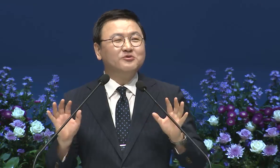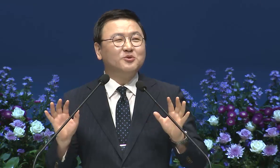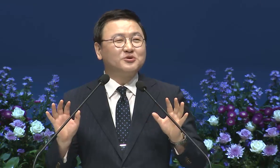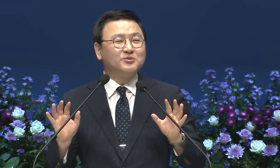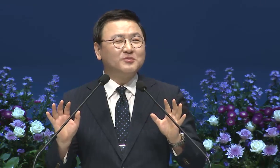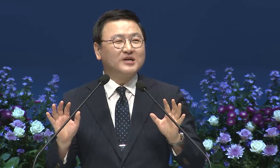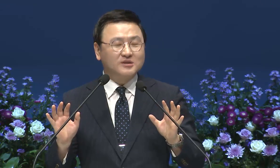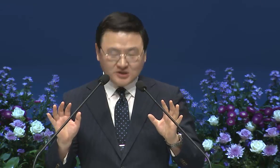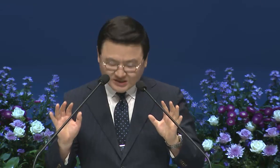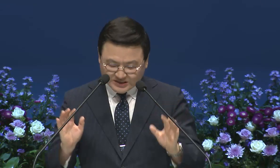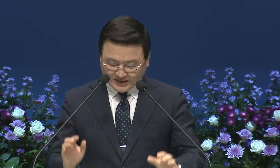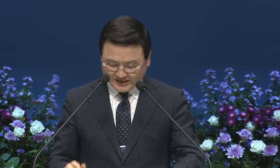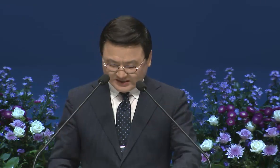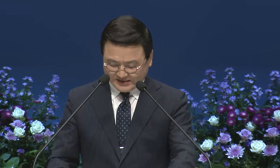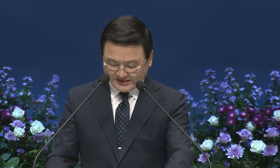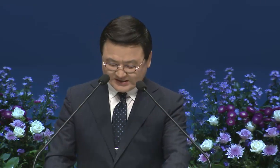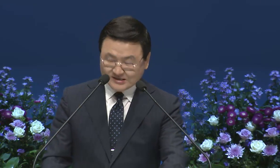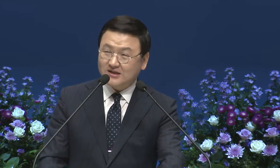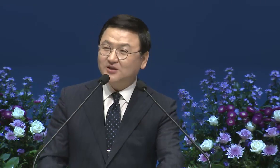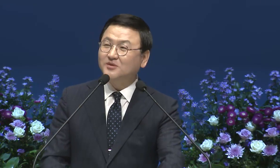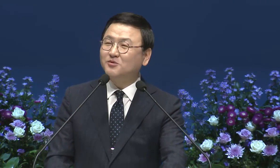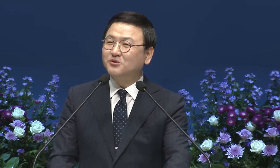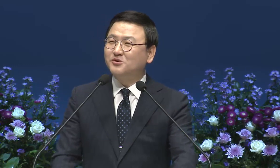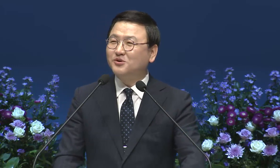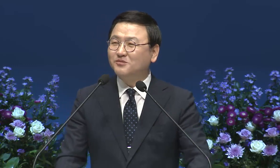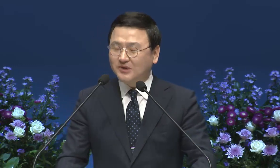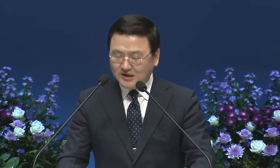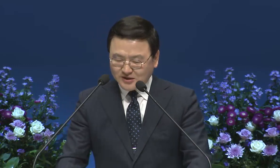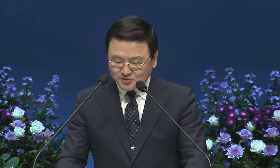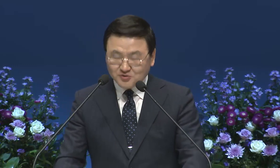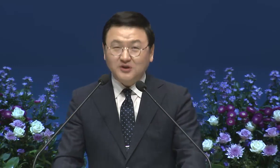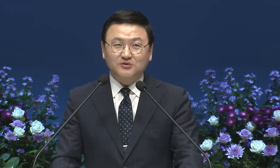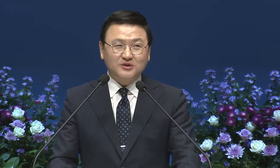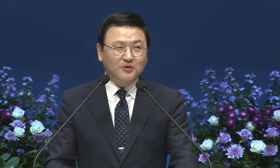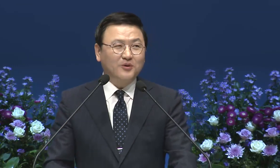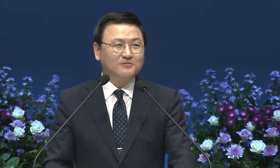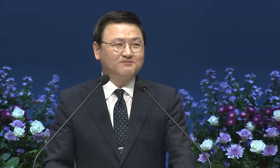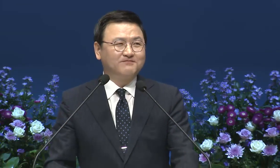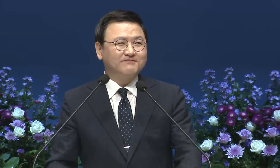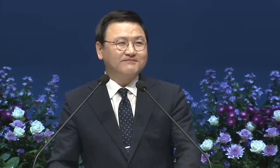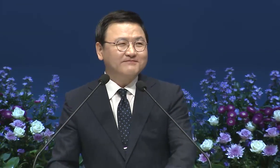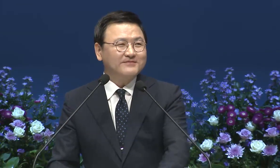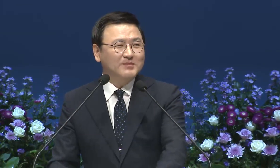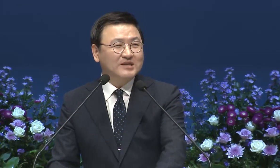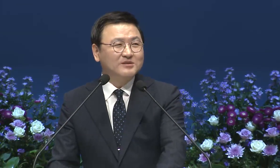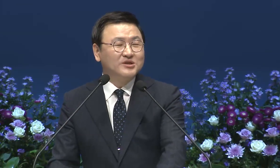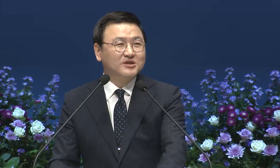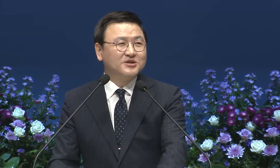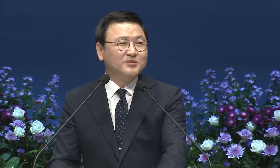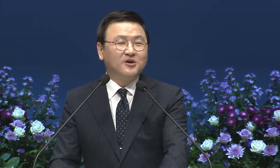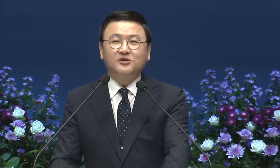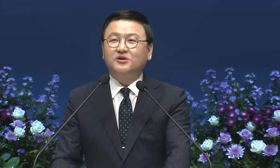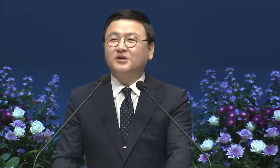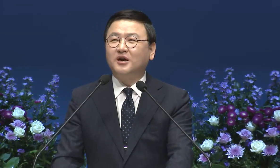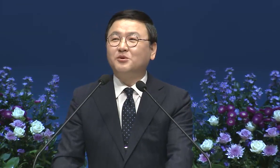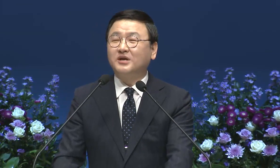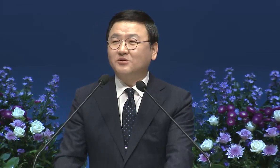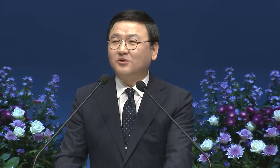웃는 모습으로 말씀을 들으셔야 돼요. 그래서 이 부분을 좀 주의해 주시고 말씀을 들으시면 어떤 날보다도